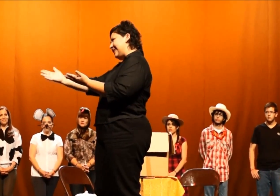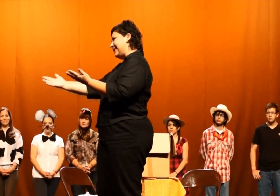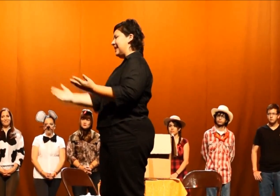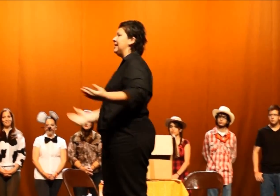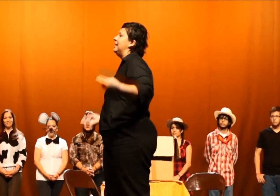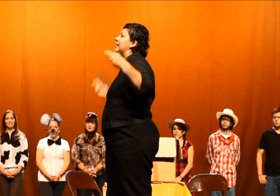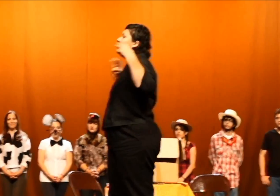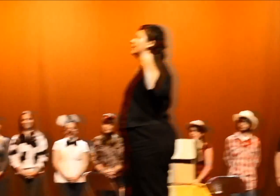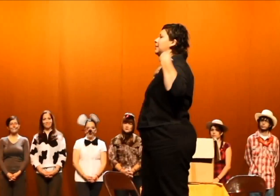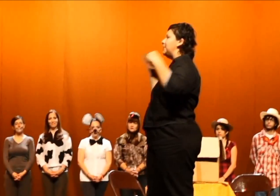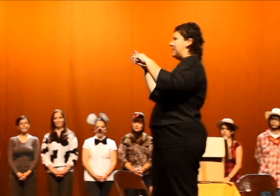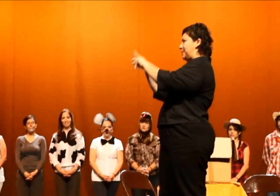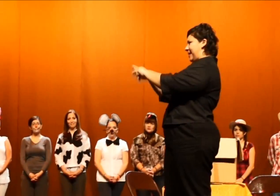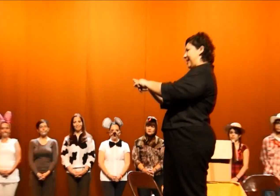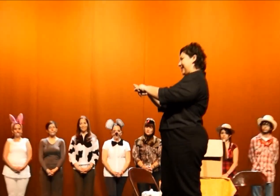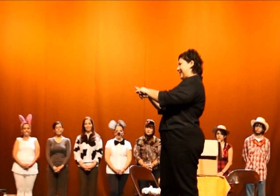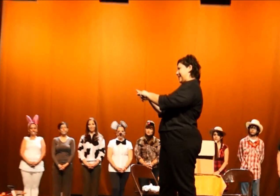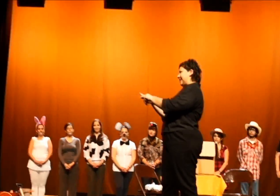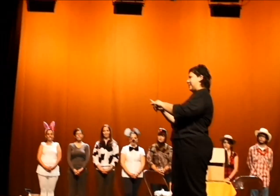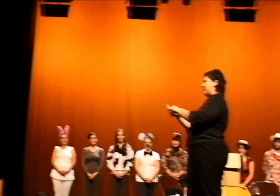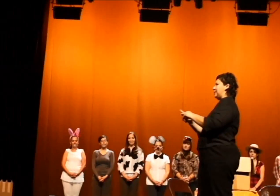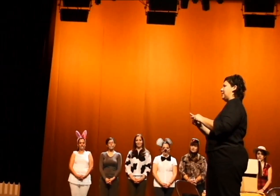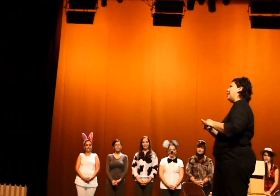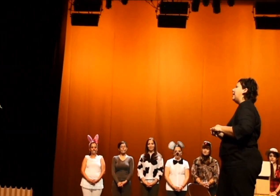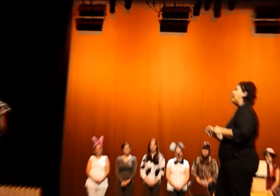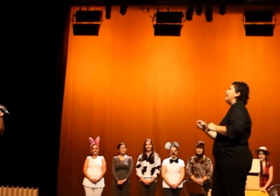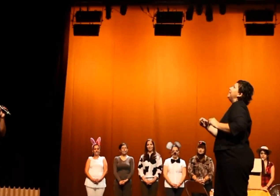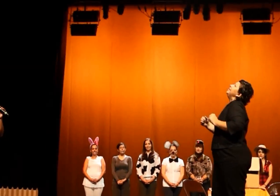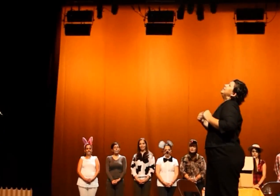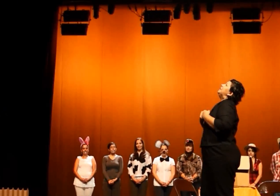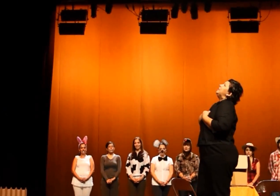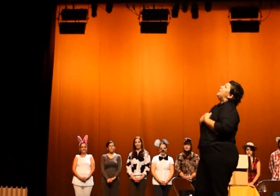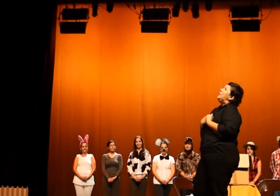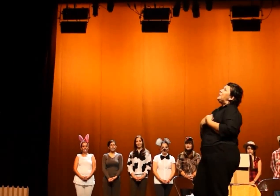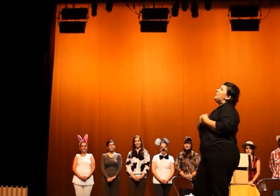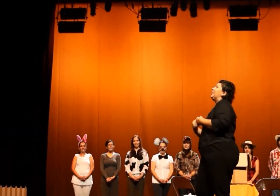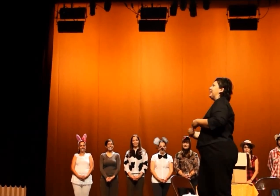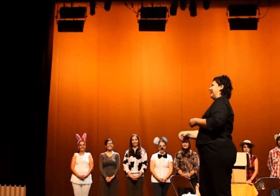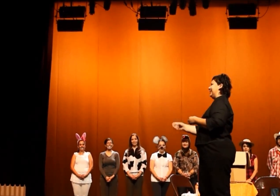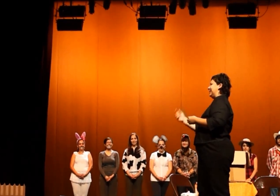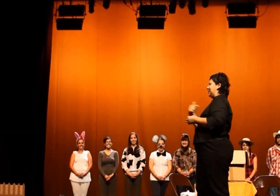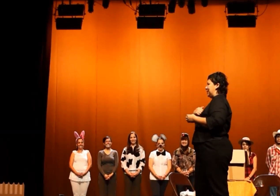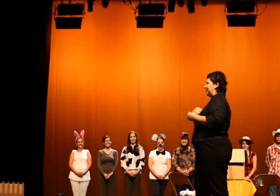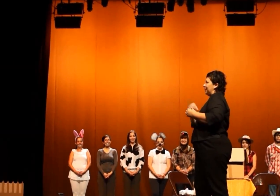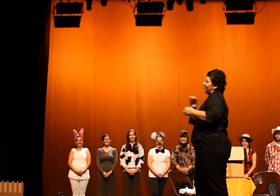Y muchas gracias a mis maestros.